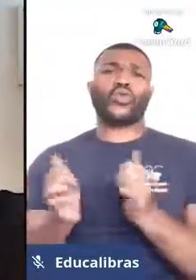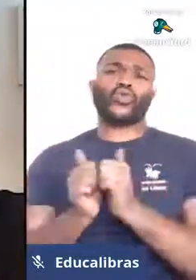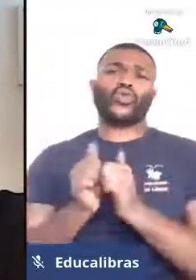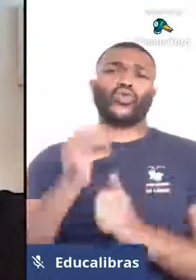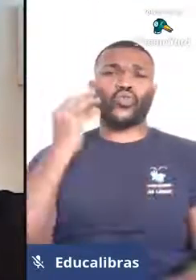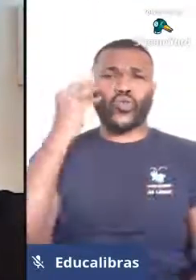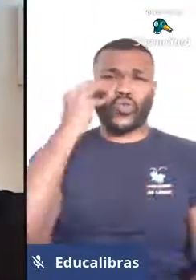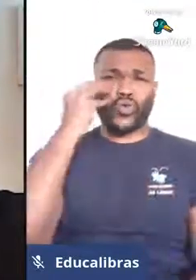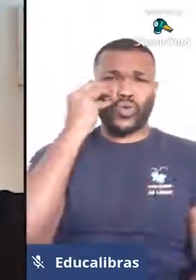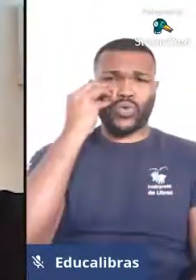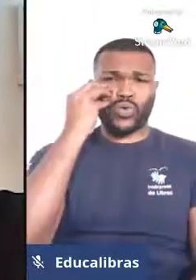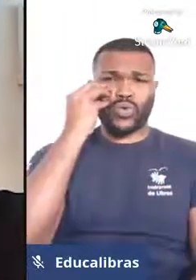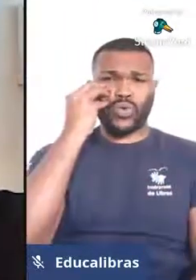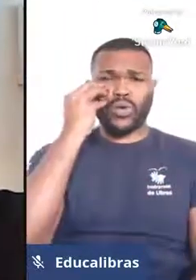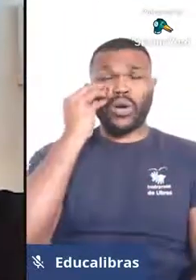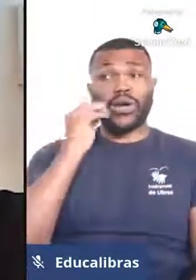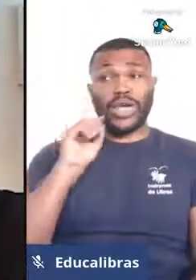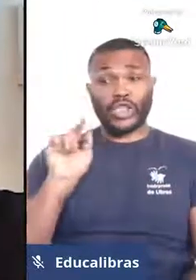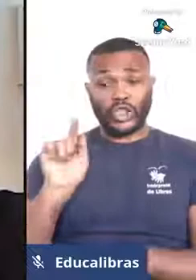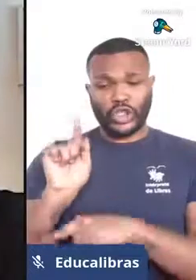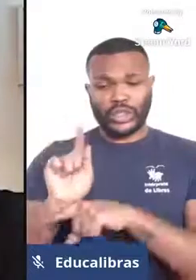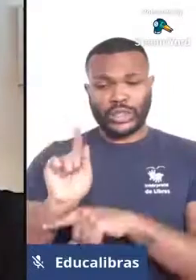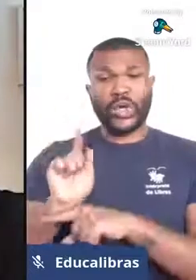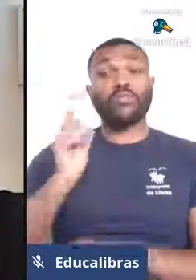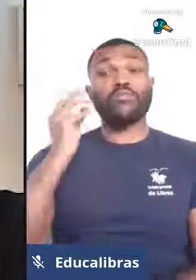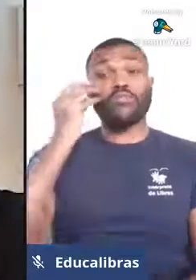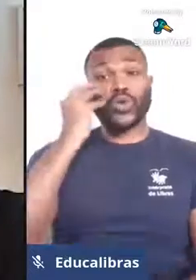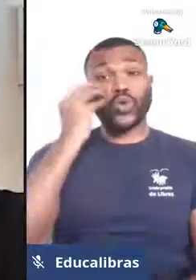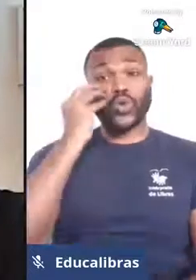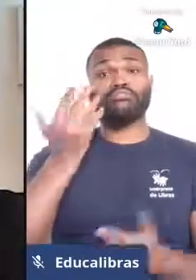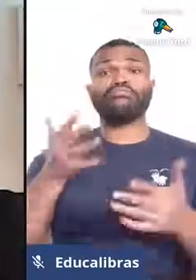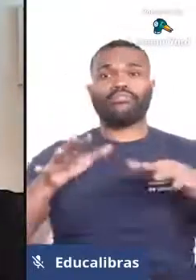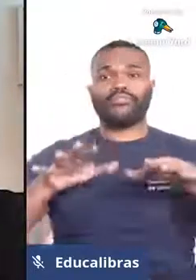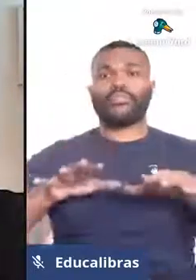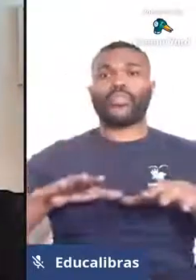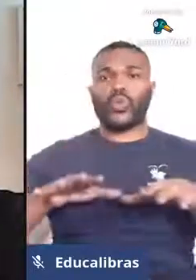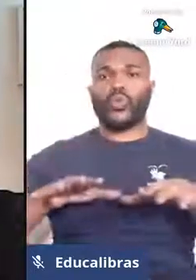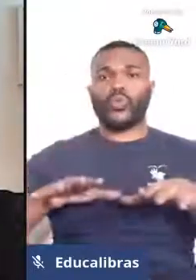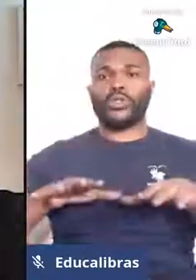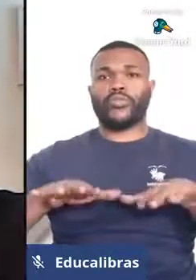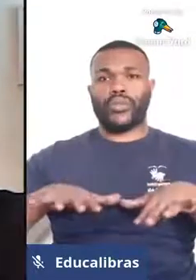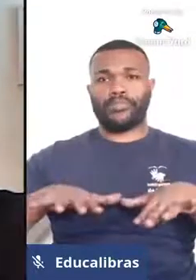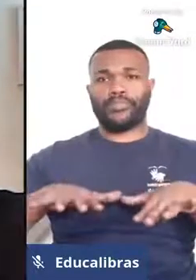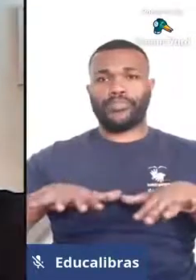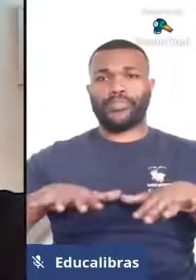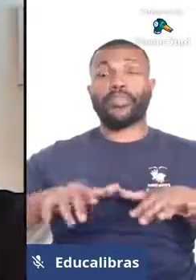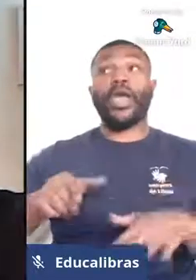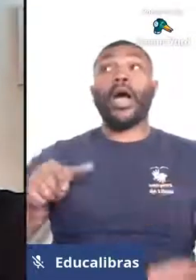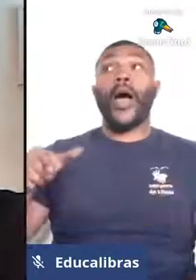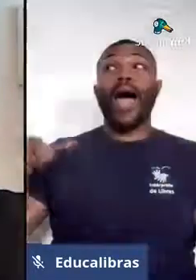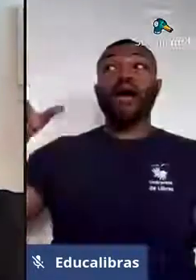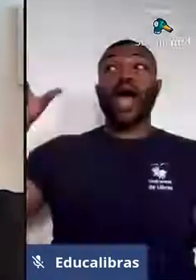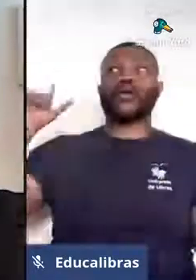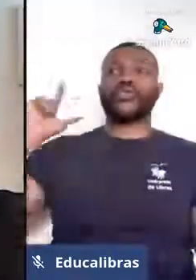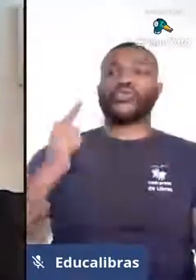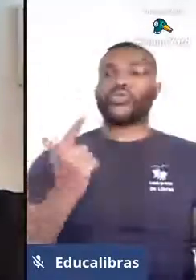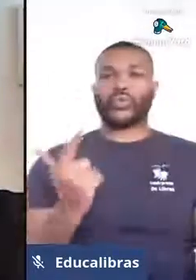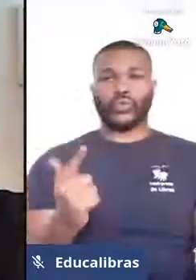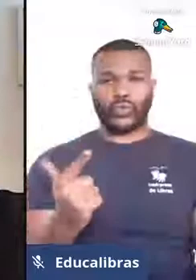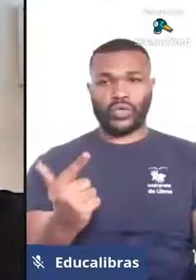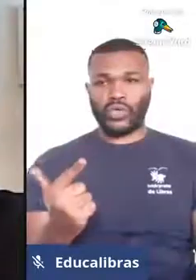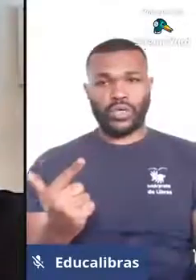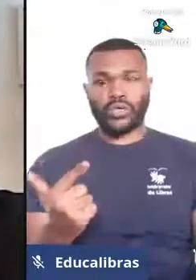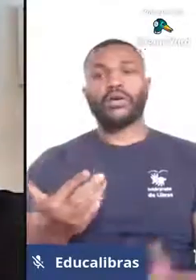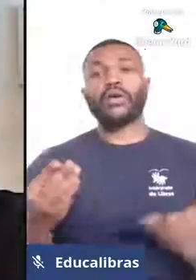que é uma gestão extremamente inclusiva. Mas antes isso não tinha. E quem faz melhor esse